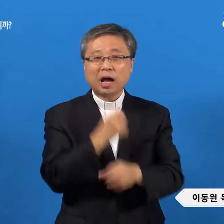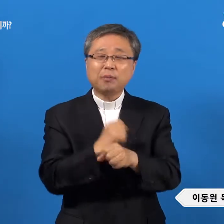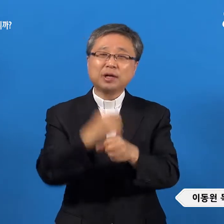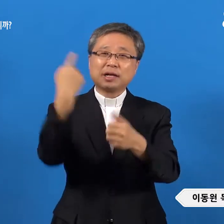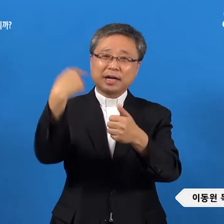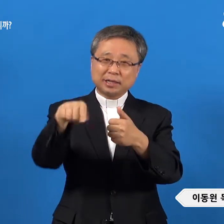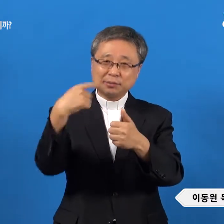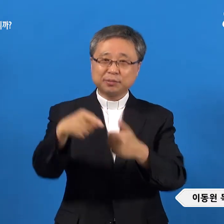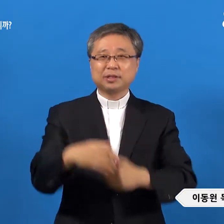가르칩니다.